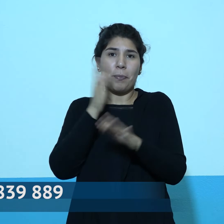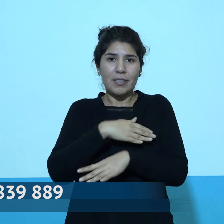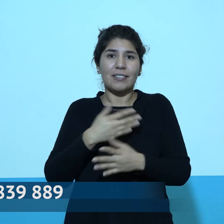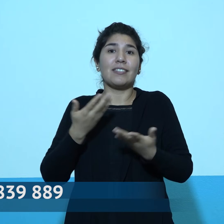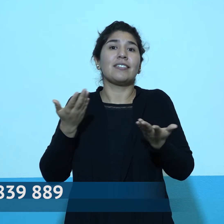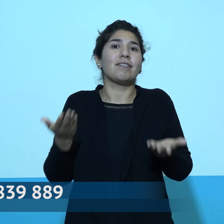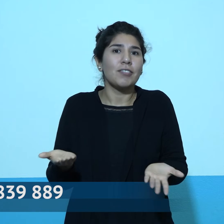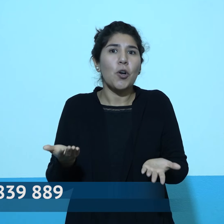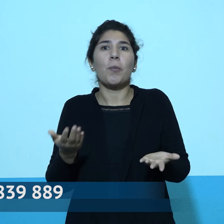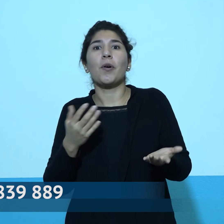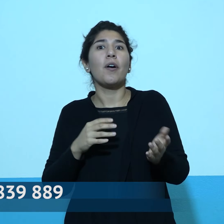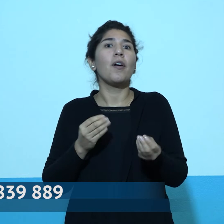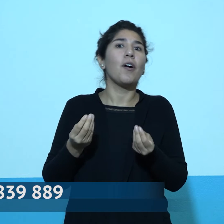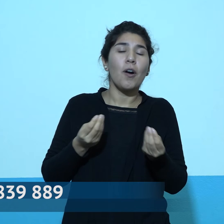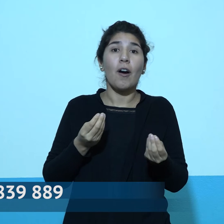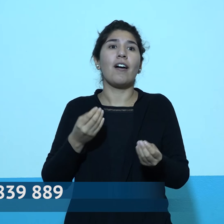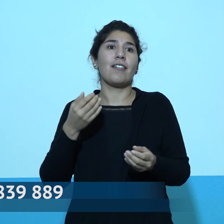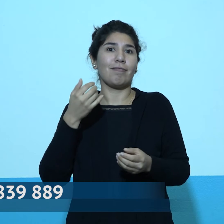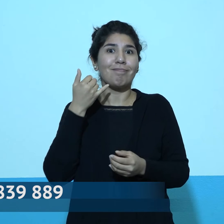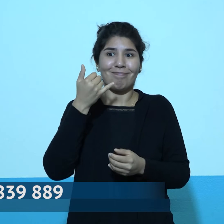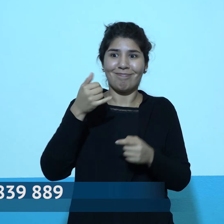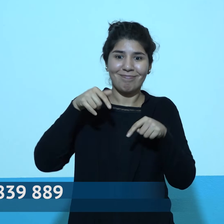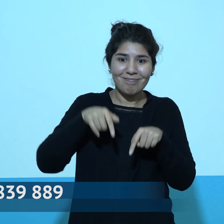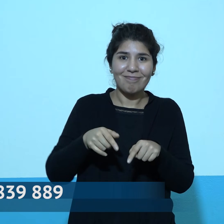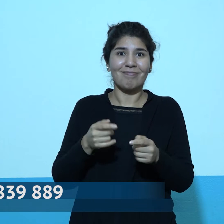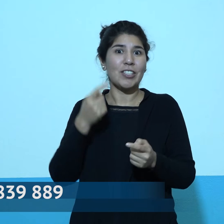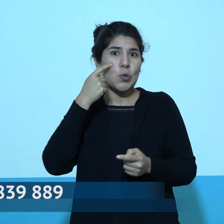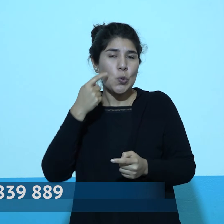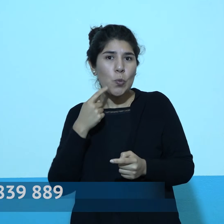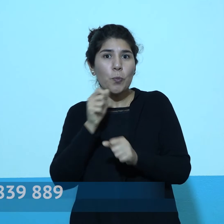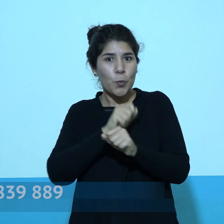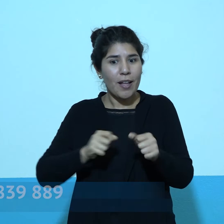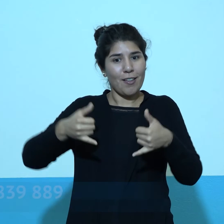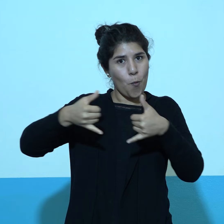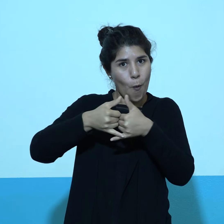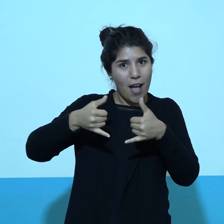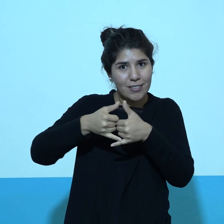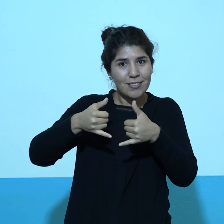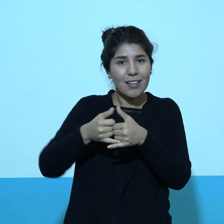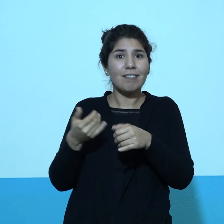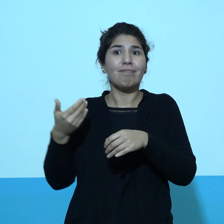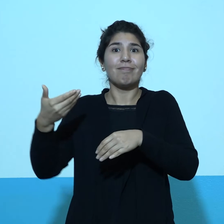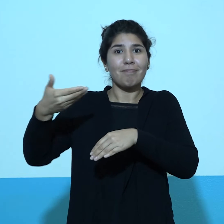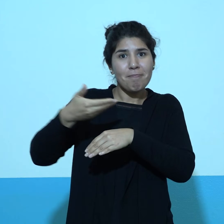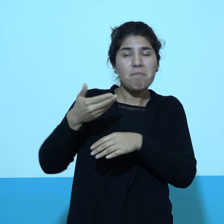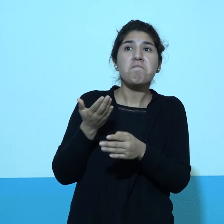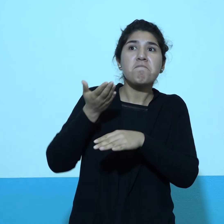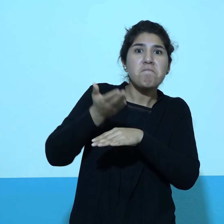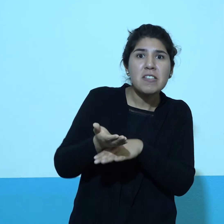imposible para ellos por lo tanto mediante esta línea telefónica ellos se pueden comunicar por whatsapp pedir la asistencia